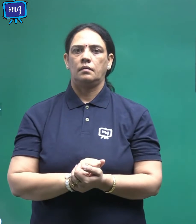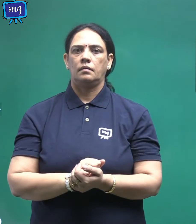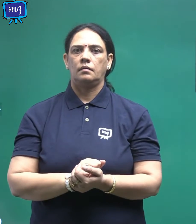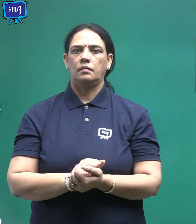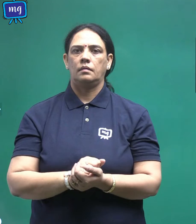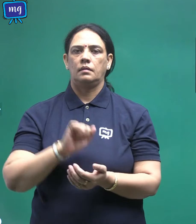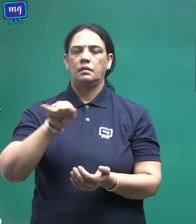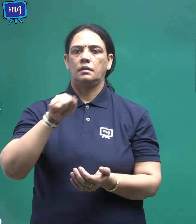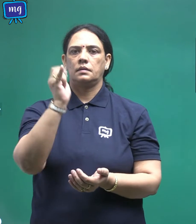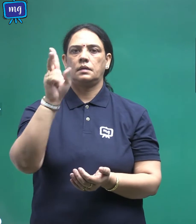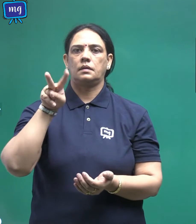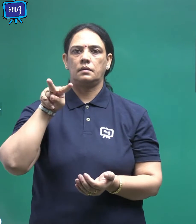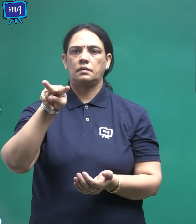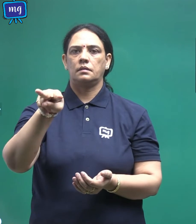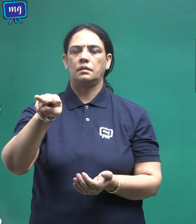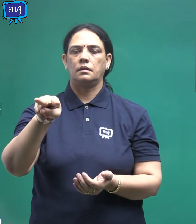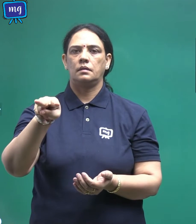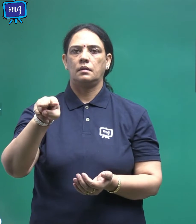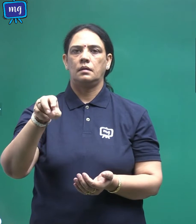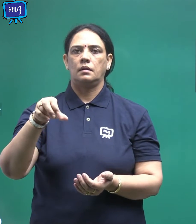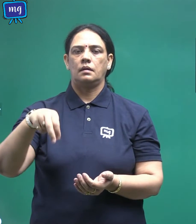600 वर्ग सेमी है।